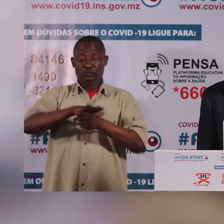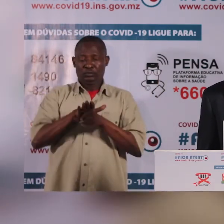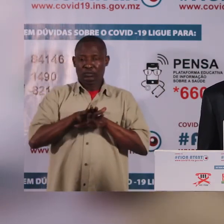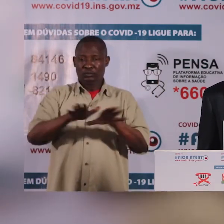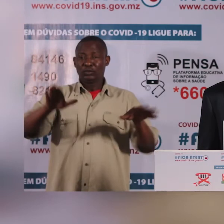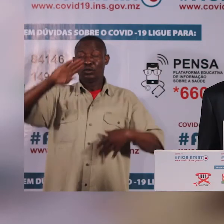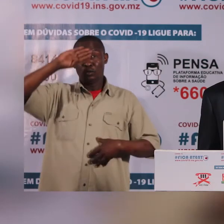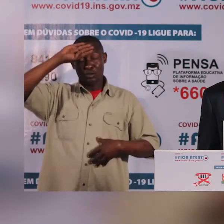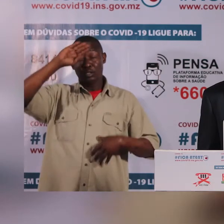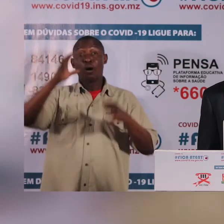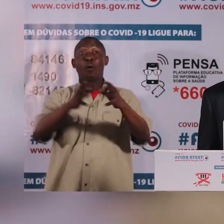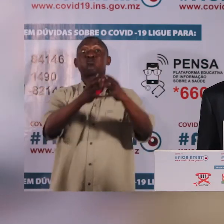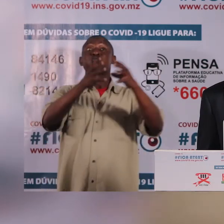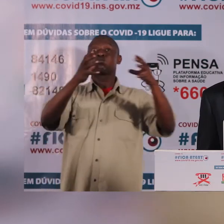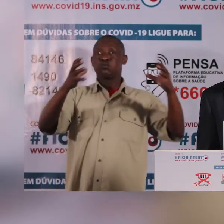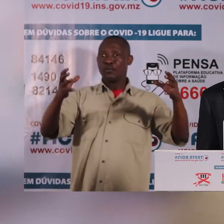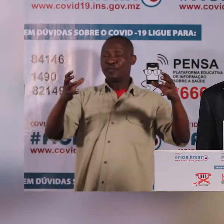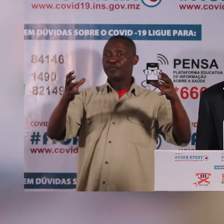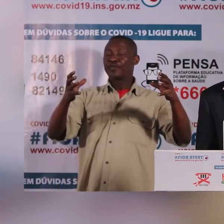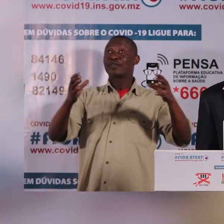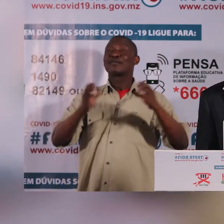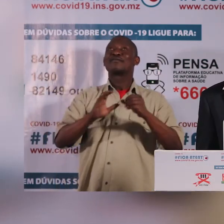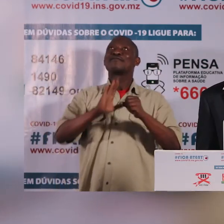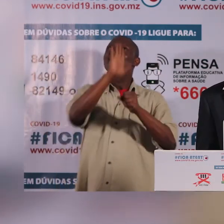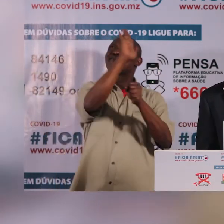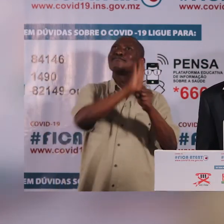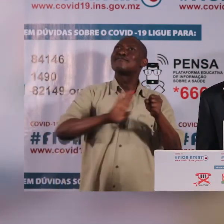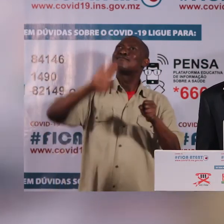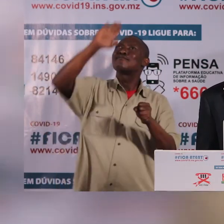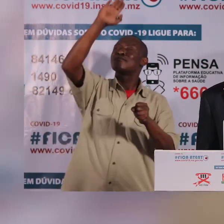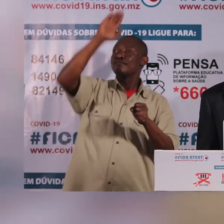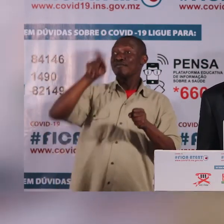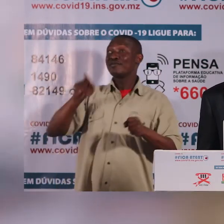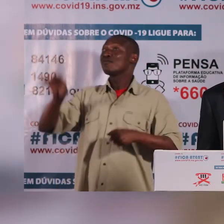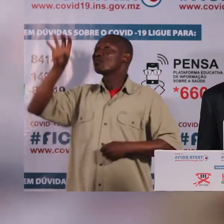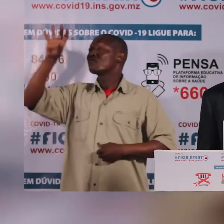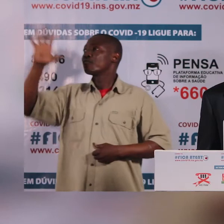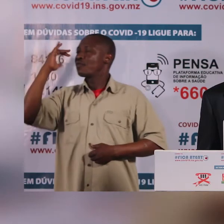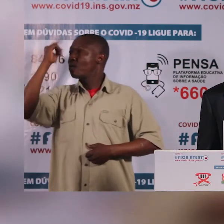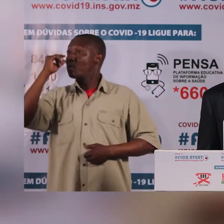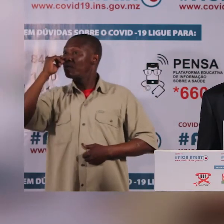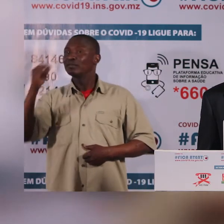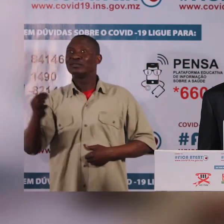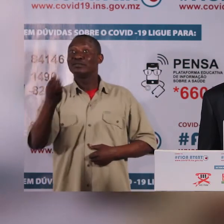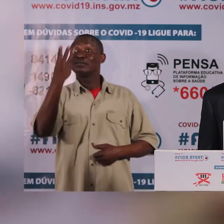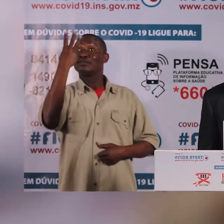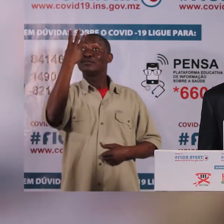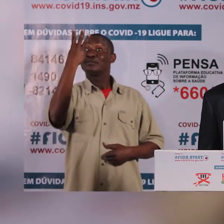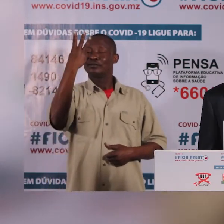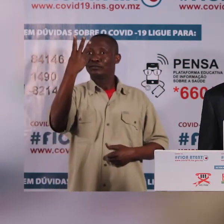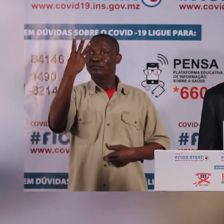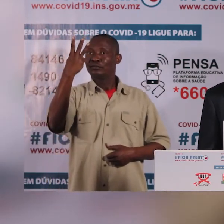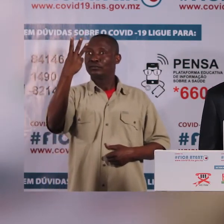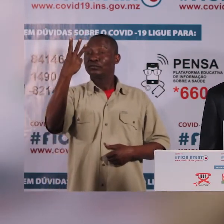vezes a média nacional, portanto, nós, entre os indivíduos que estamos a testar, estamos a encontrar